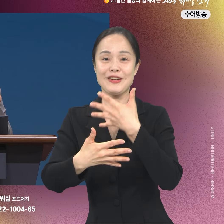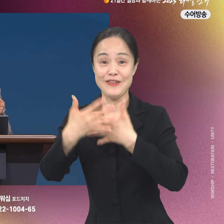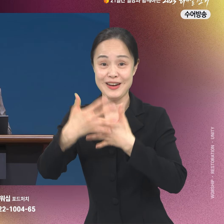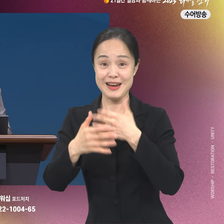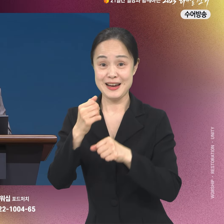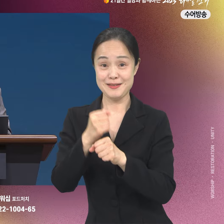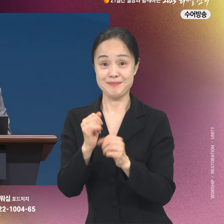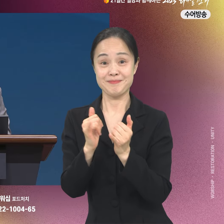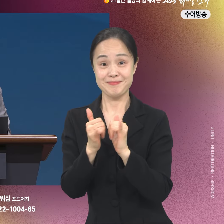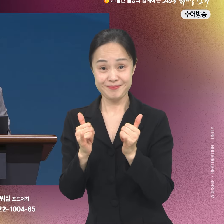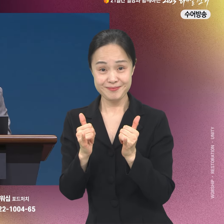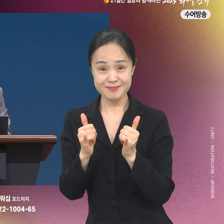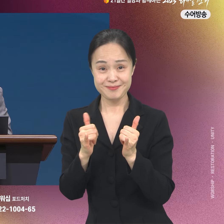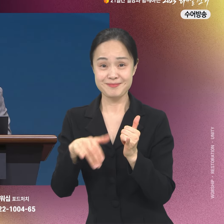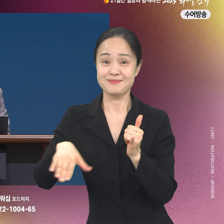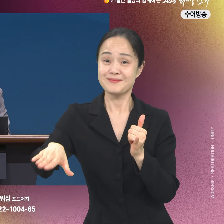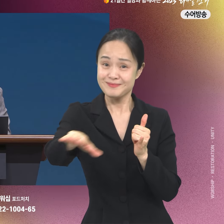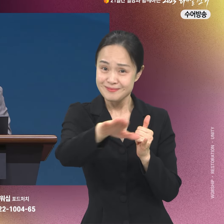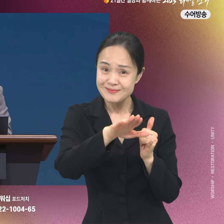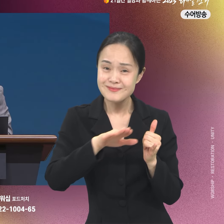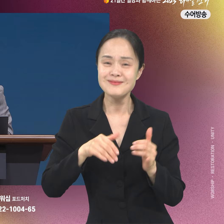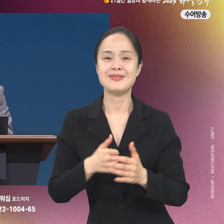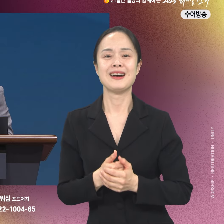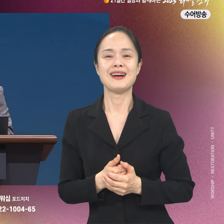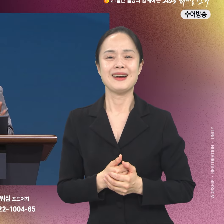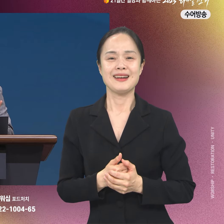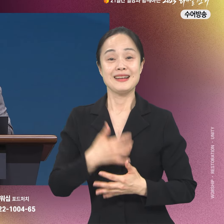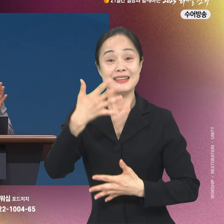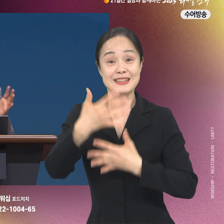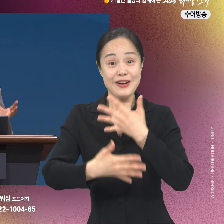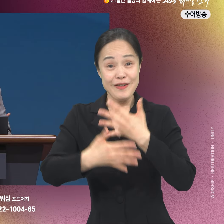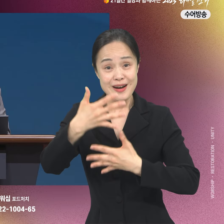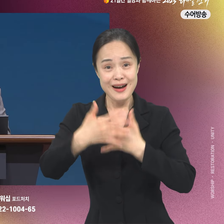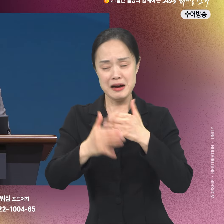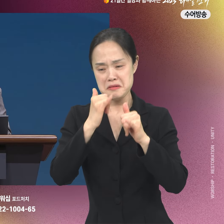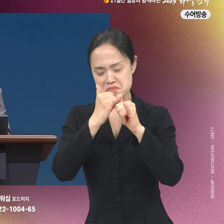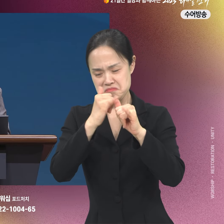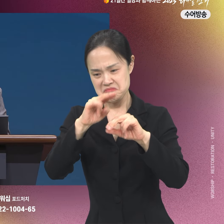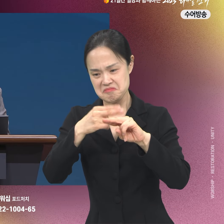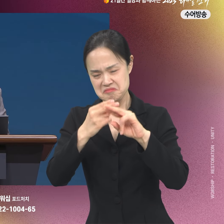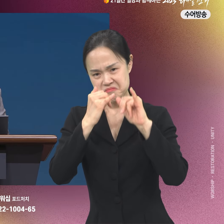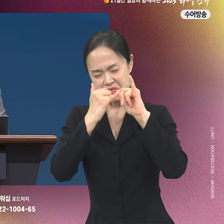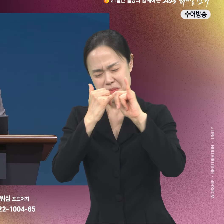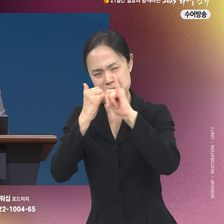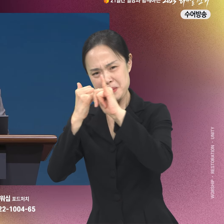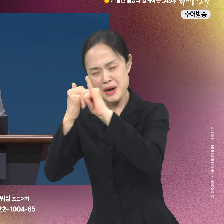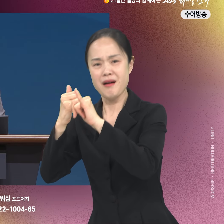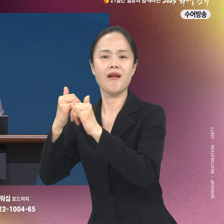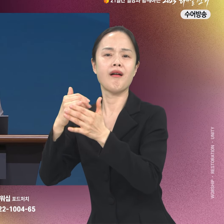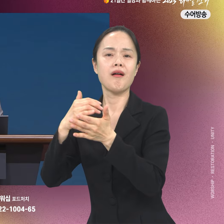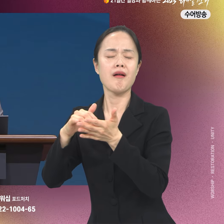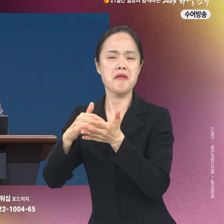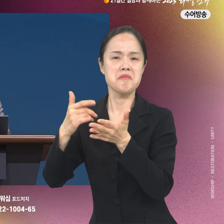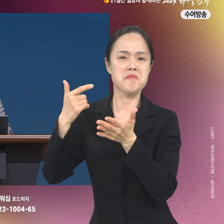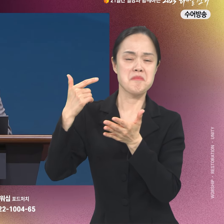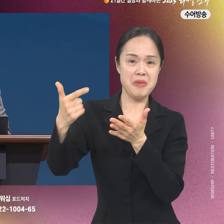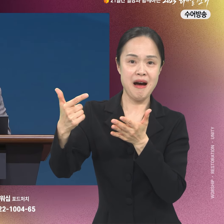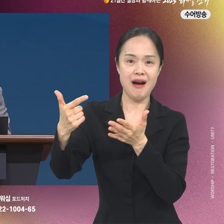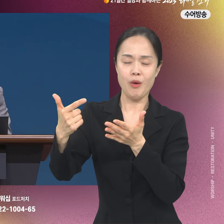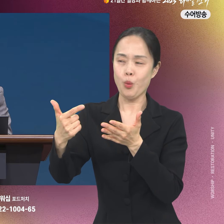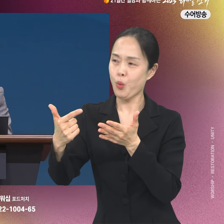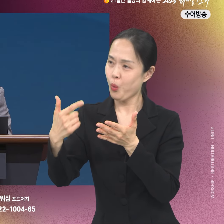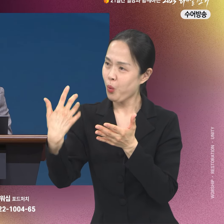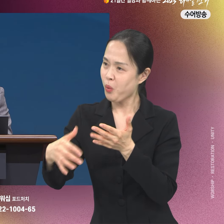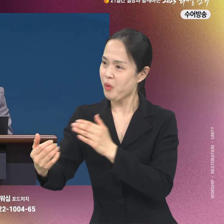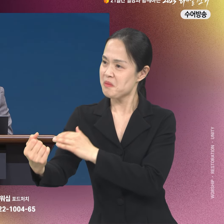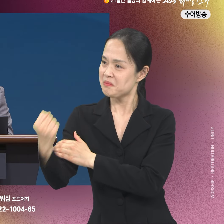오스카상 아카데미 트로피를 합치면 24개였어요. 그러니까 메인스트림에서 되게 중요한 역할을 하시는 분들하고 친분이